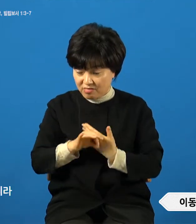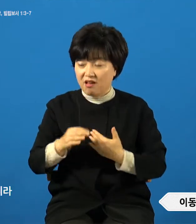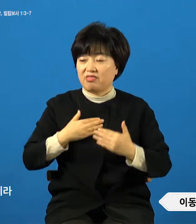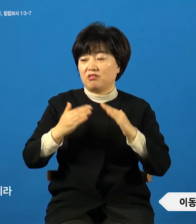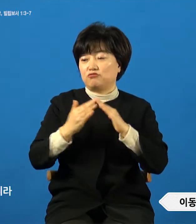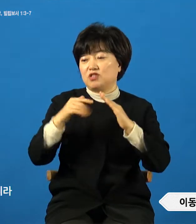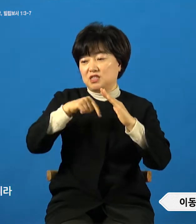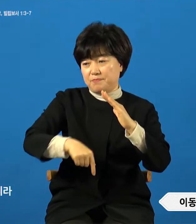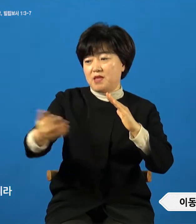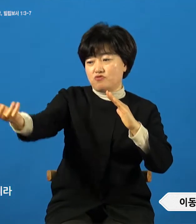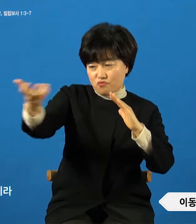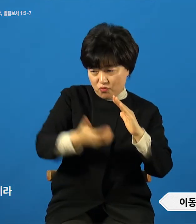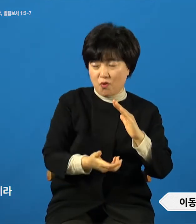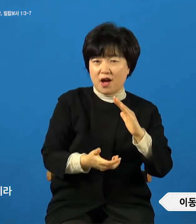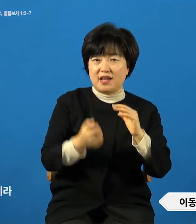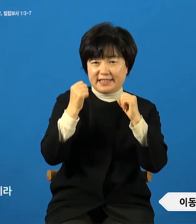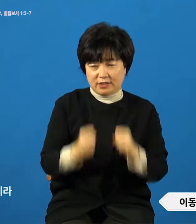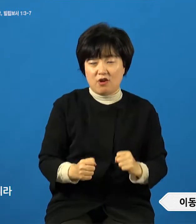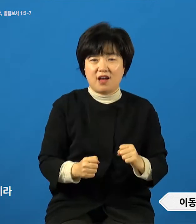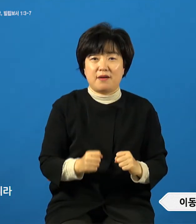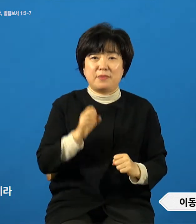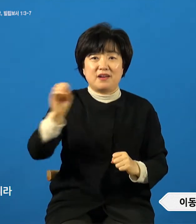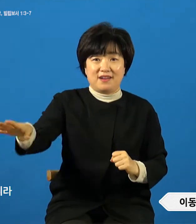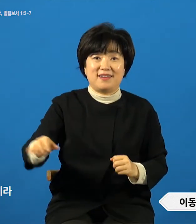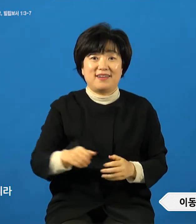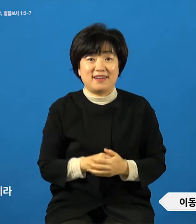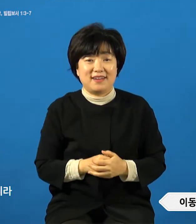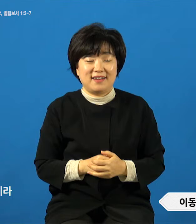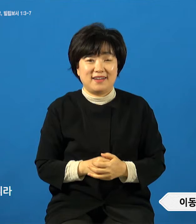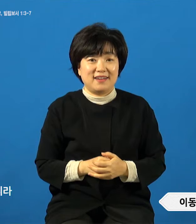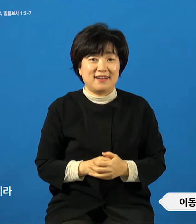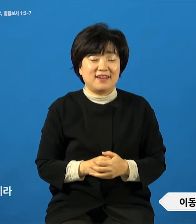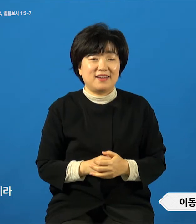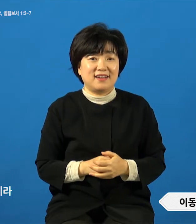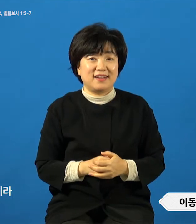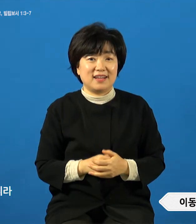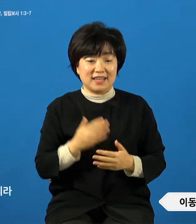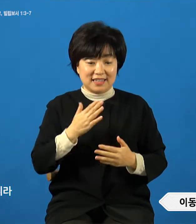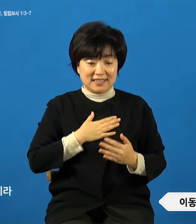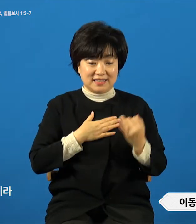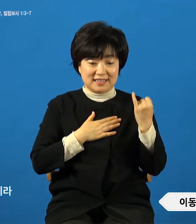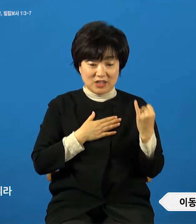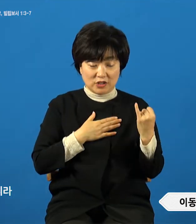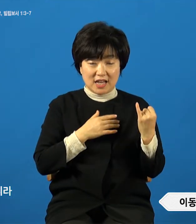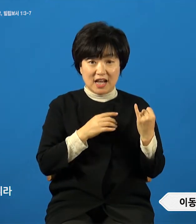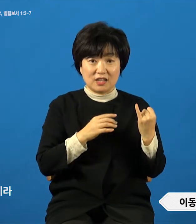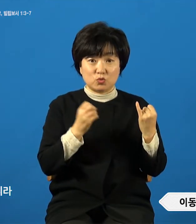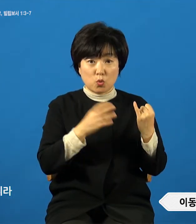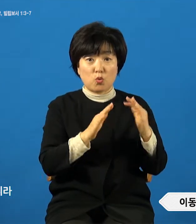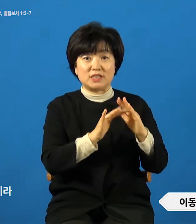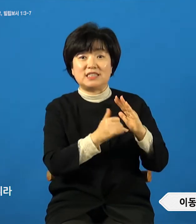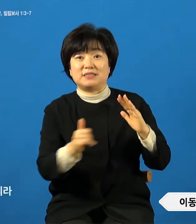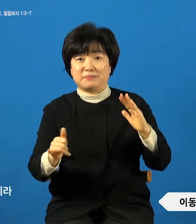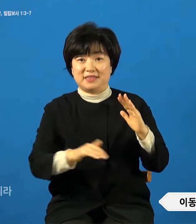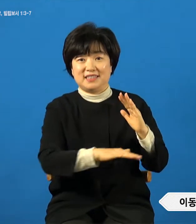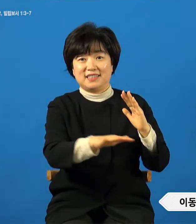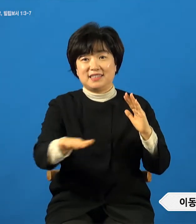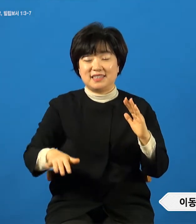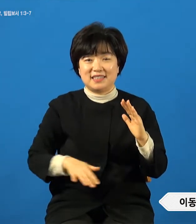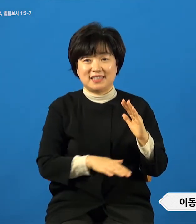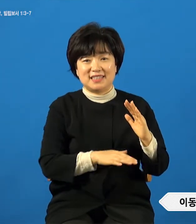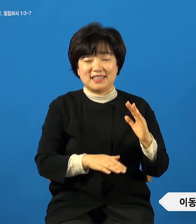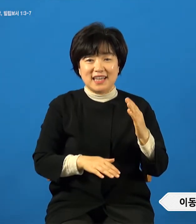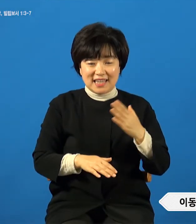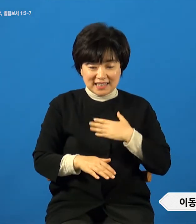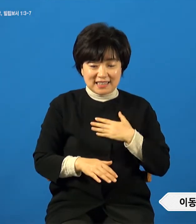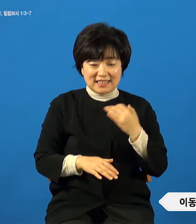강권하여 머물게 아니라. 그녀뿐만 아니라 그와 뭐라 그랬어요? 그 집이 그랬어요. 그 집이,